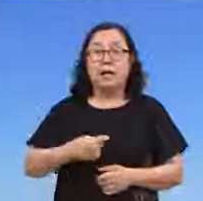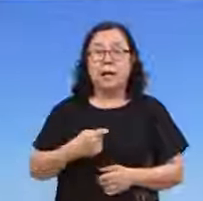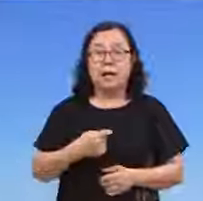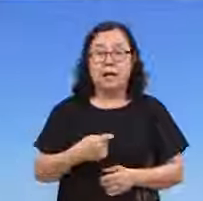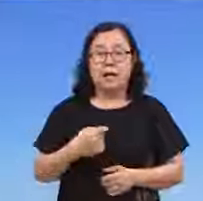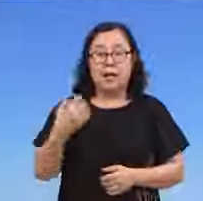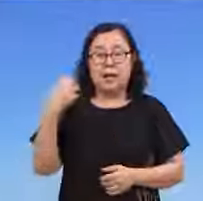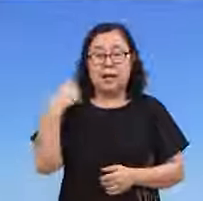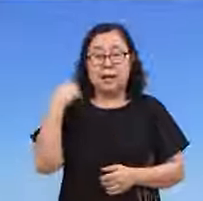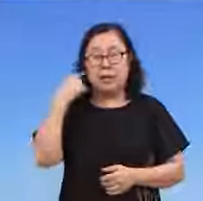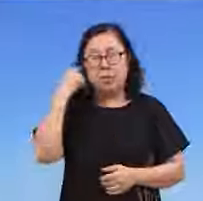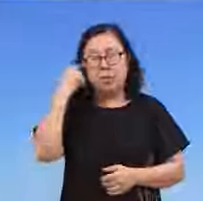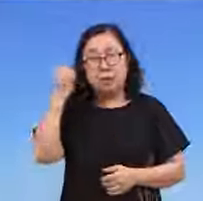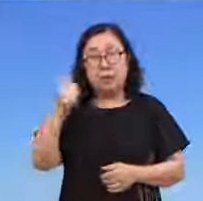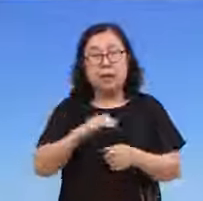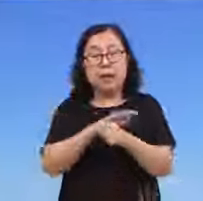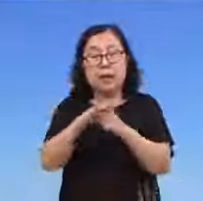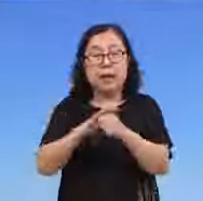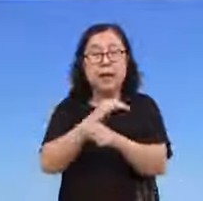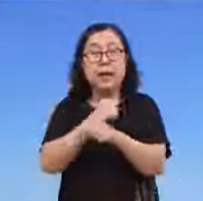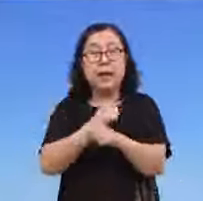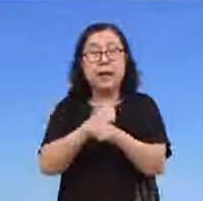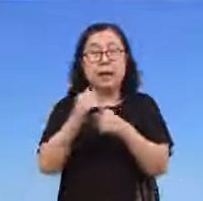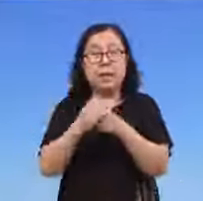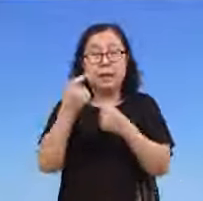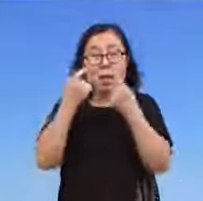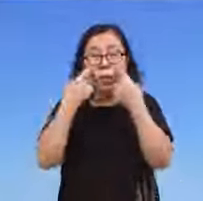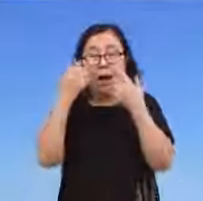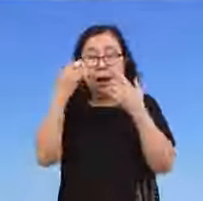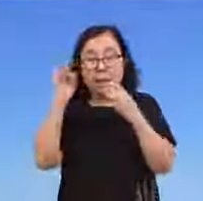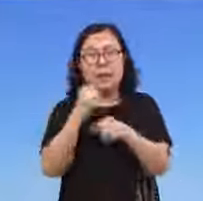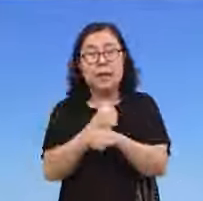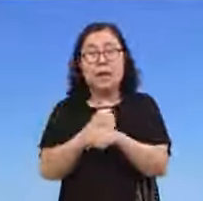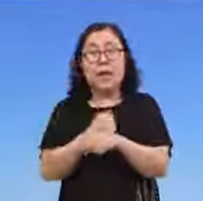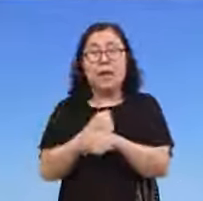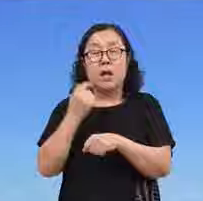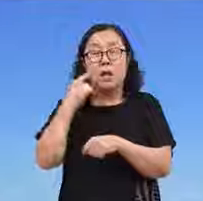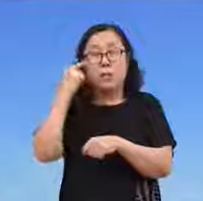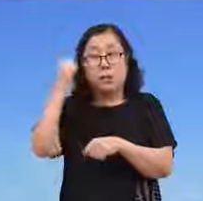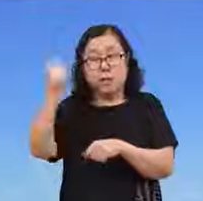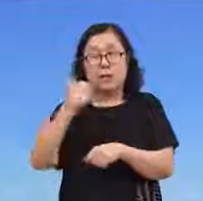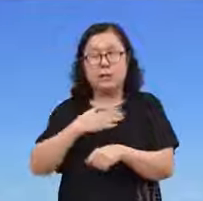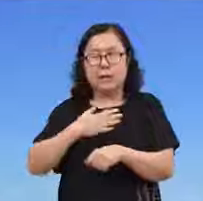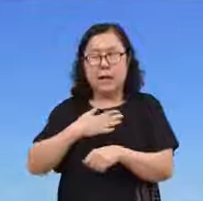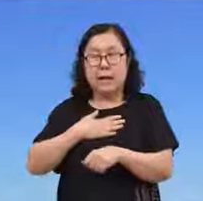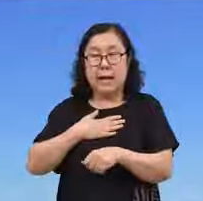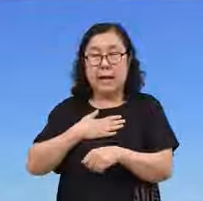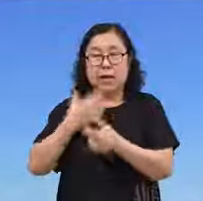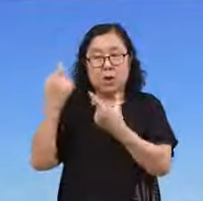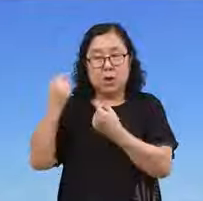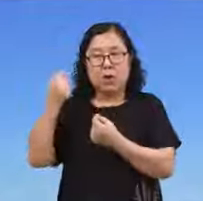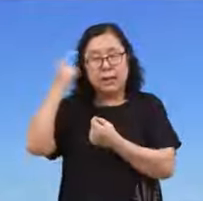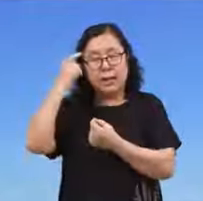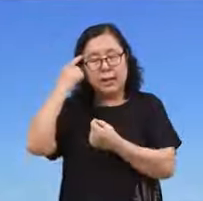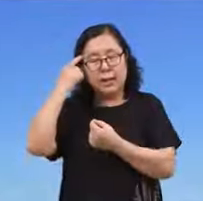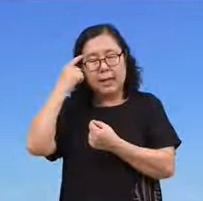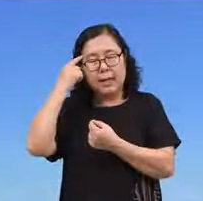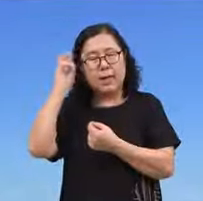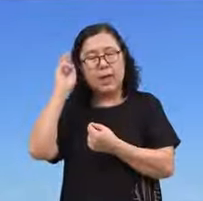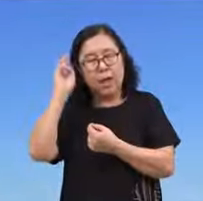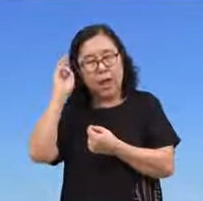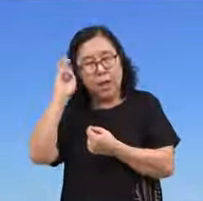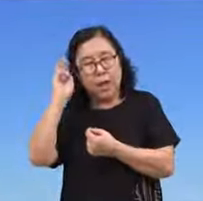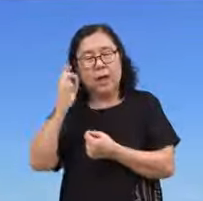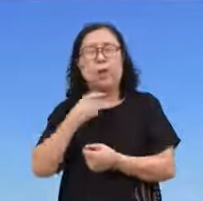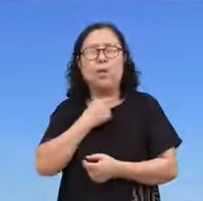그렇게 자기 담임 목사님을 사랑하시니까요, 그걸 왜 자꾸 확인합니까? 우리 목사님도 나랑 똑같은 생각을 갖기를 원하는 거